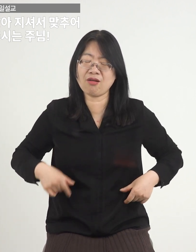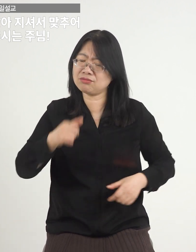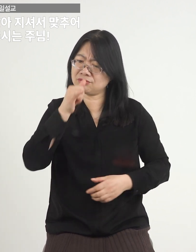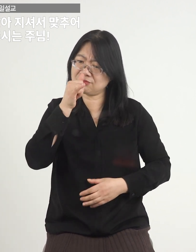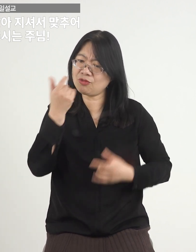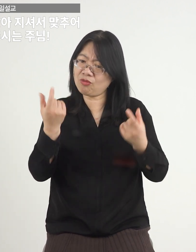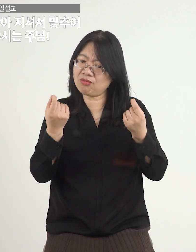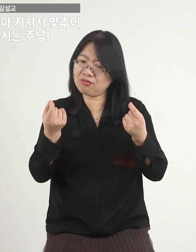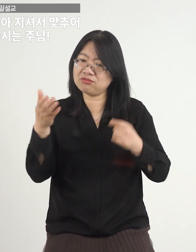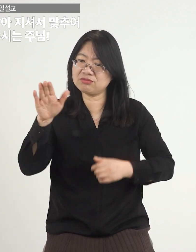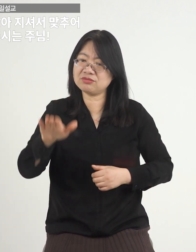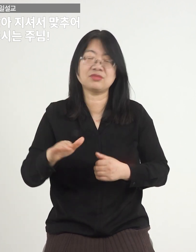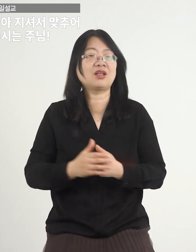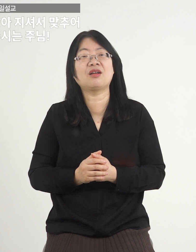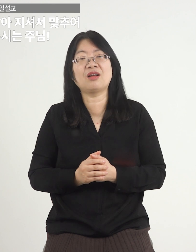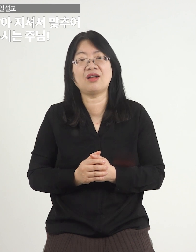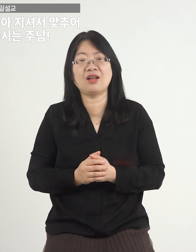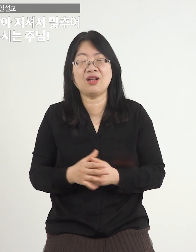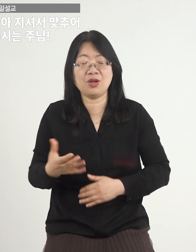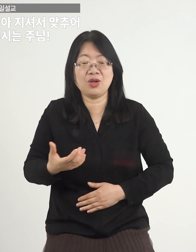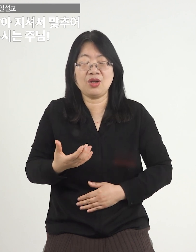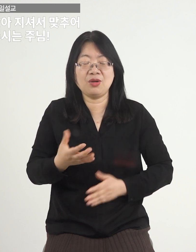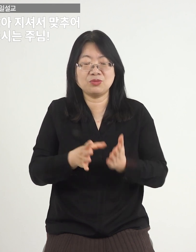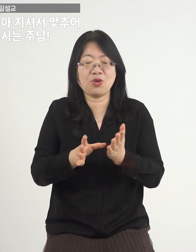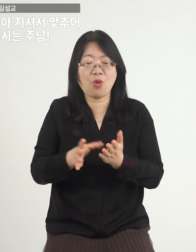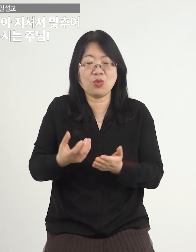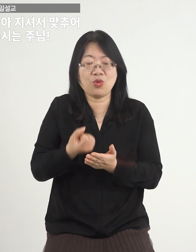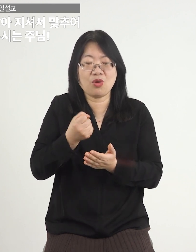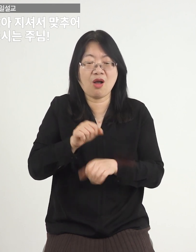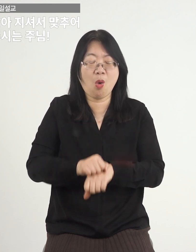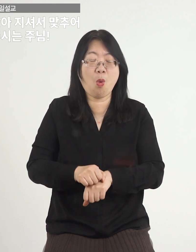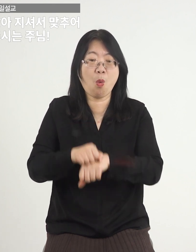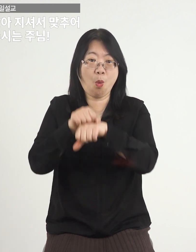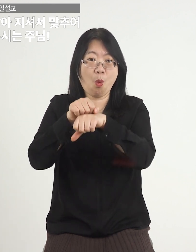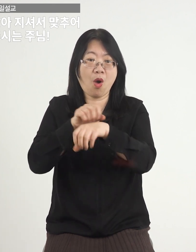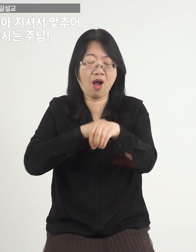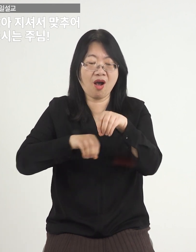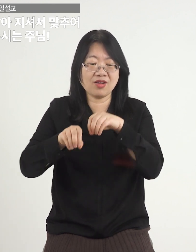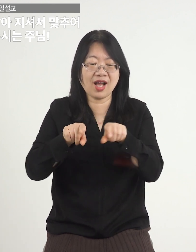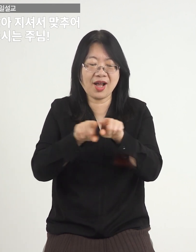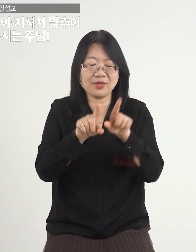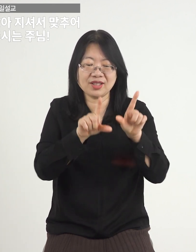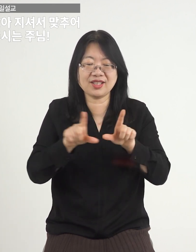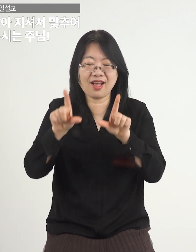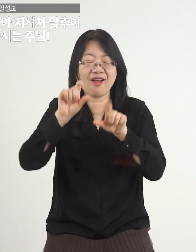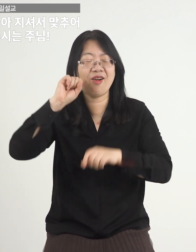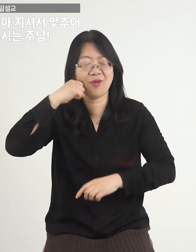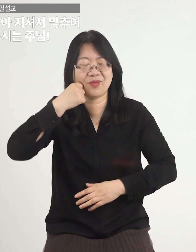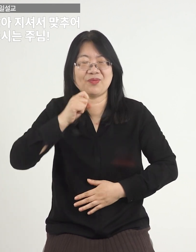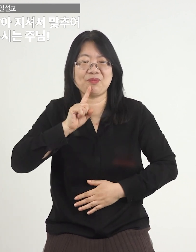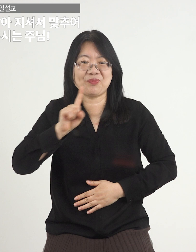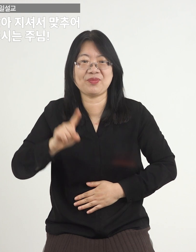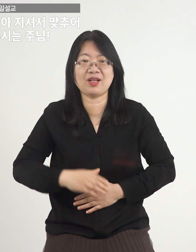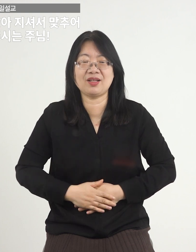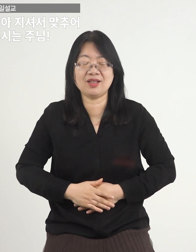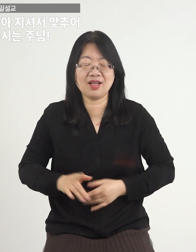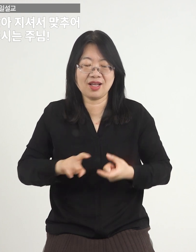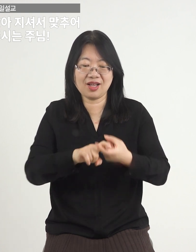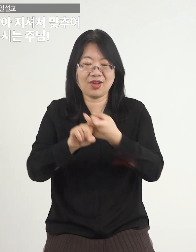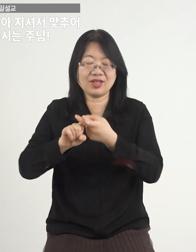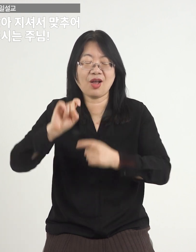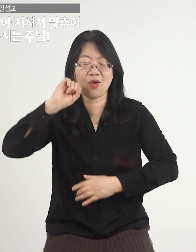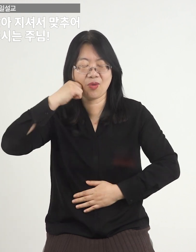있을 법한데 소유가 많아질수록 동거하기가 어려웠다 그래요.